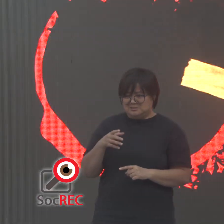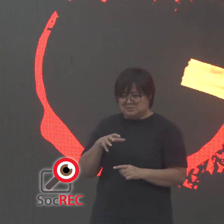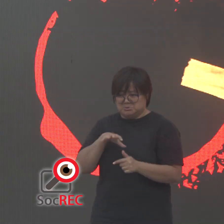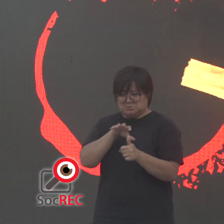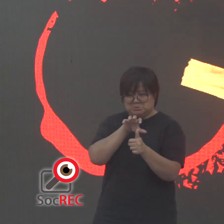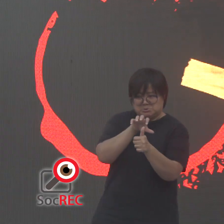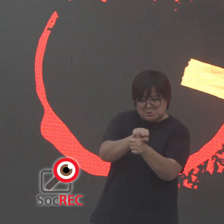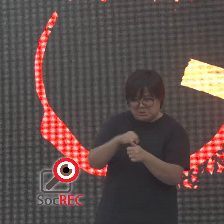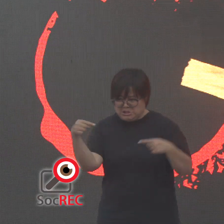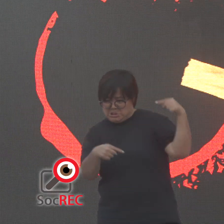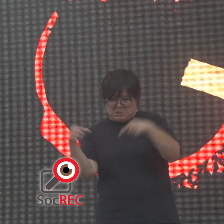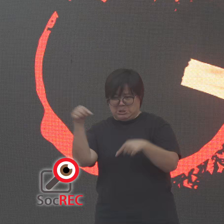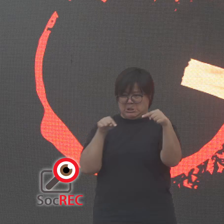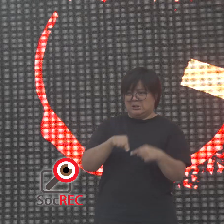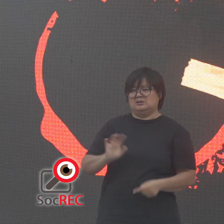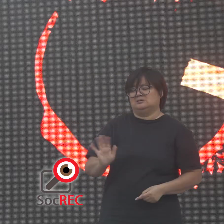鬼。